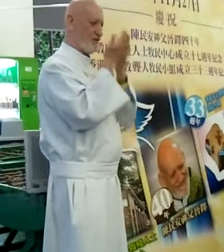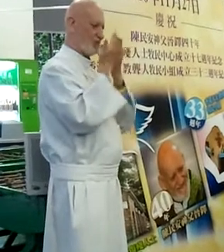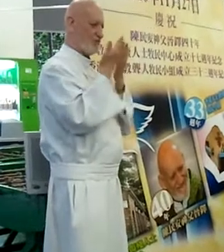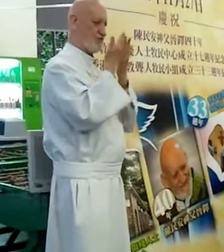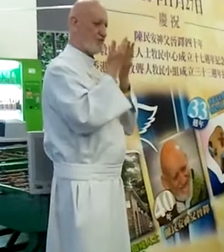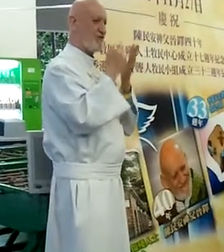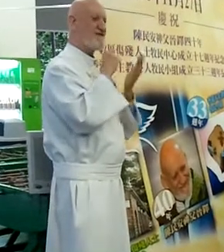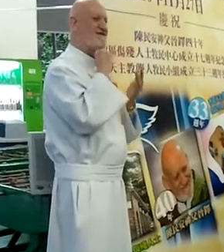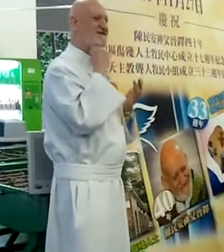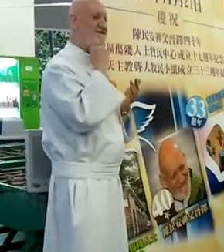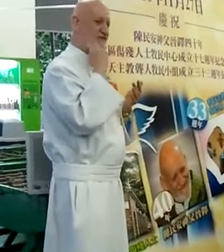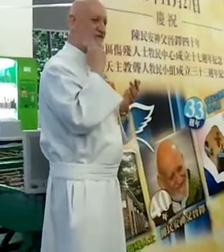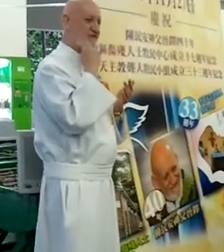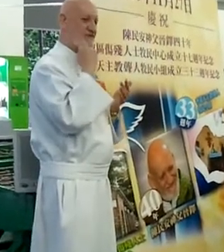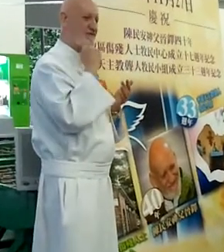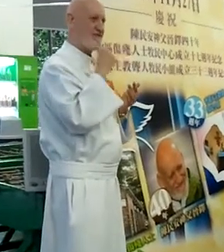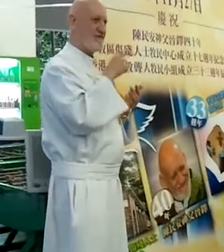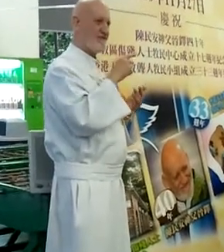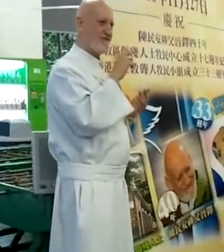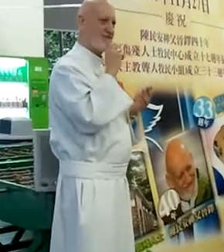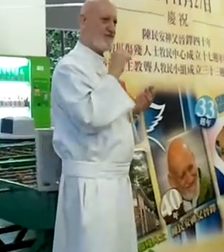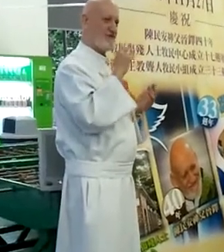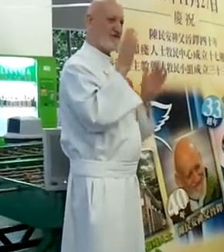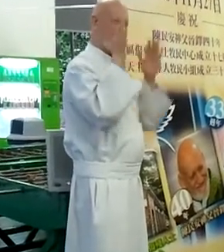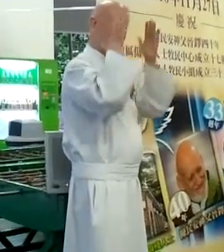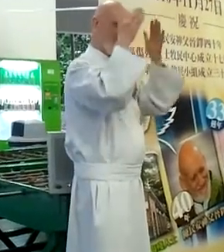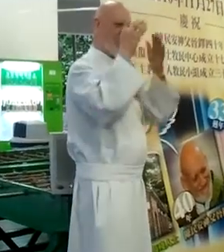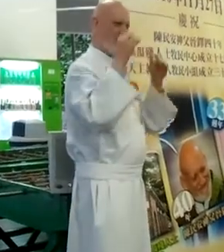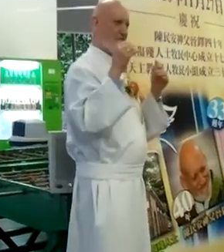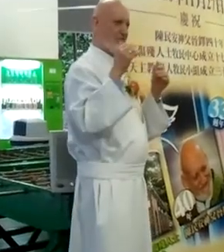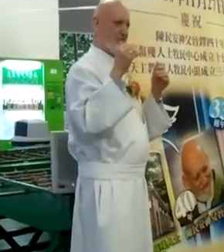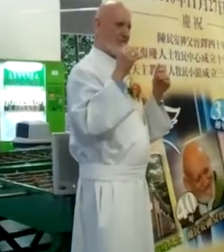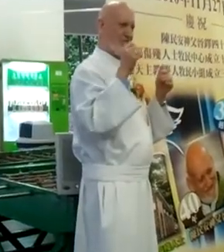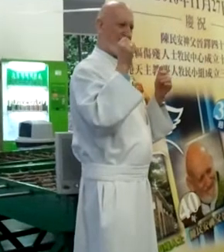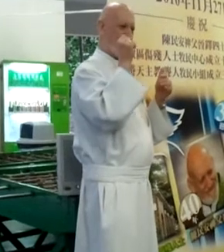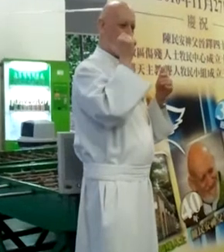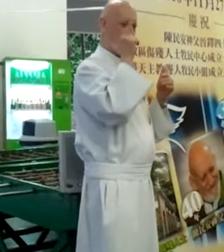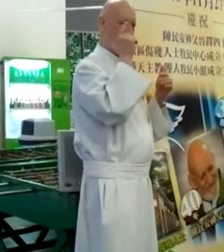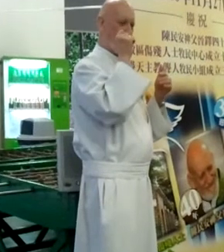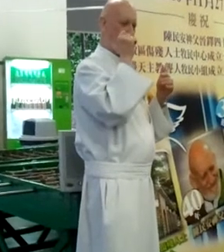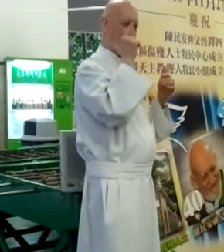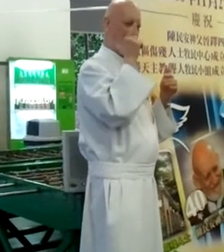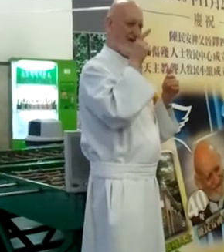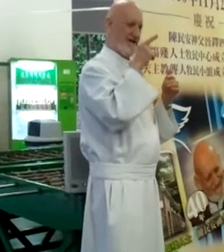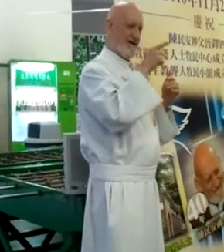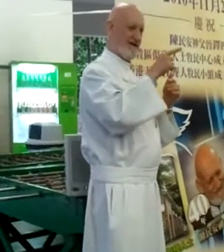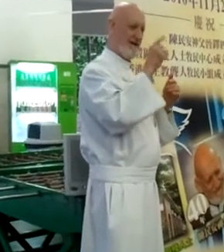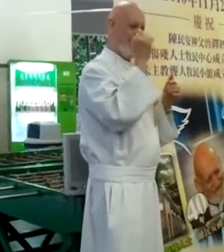我希望讀書進修成為一個神父。主教惡了言，他覺得很奇